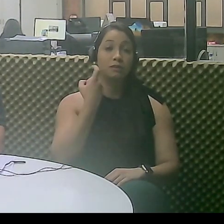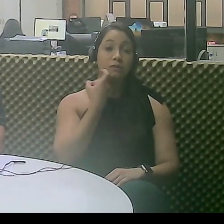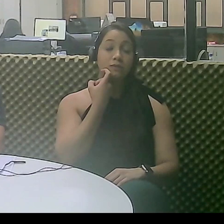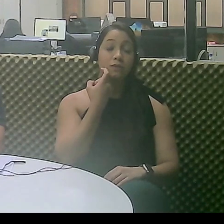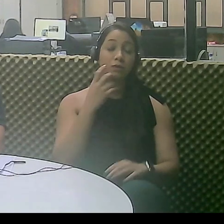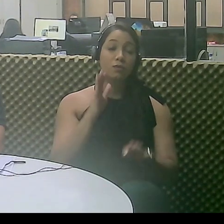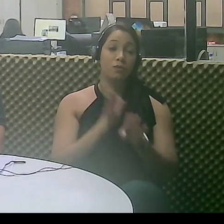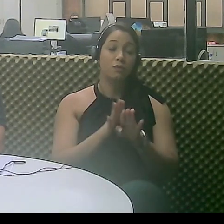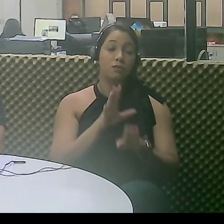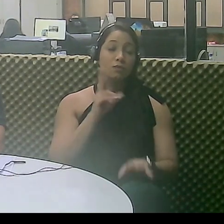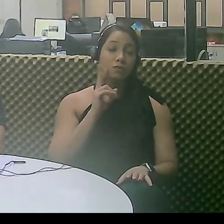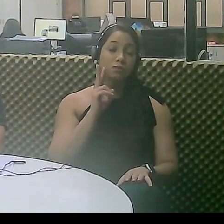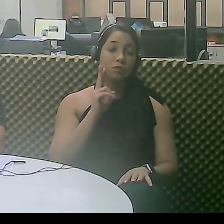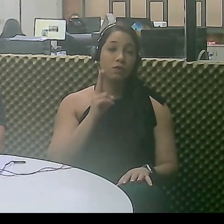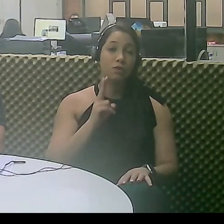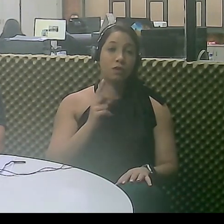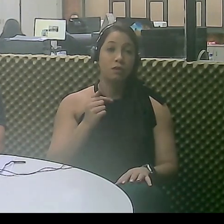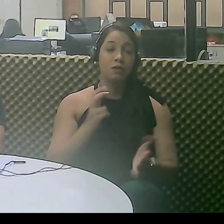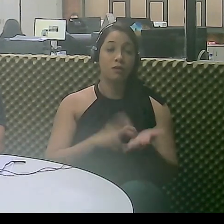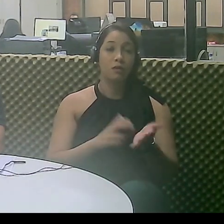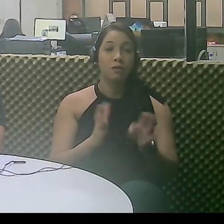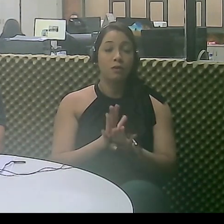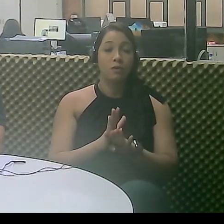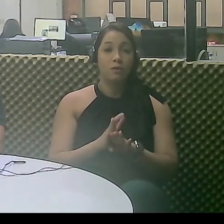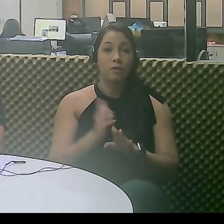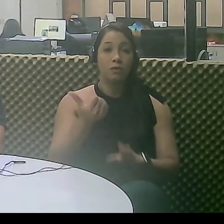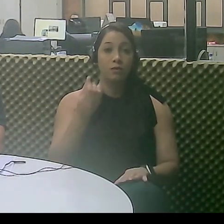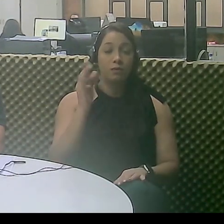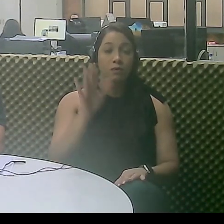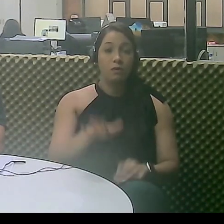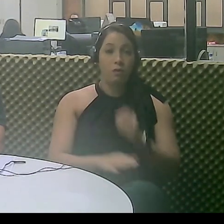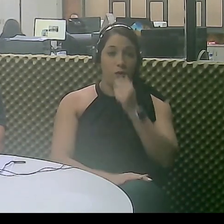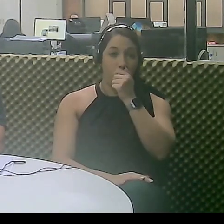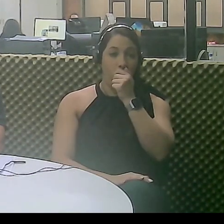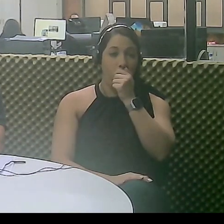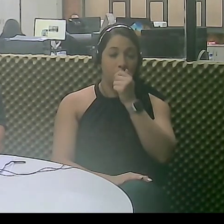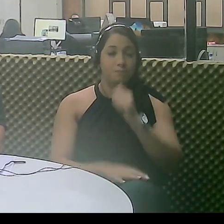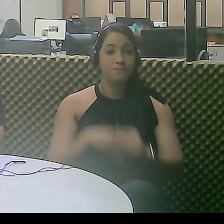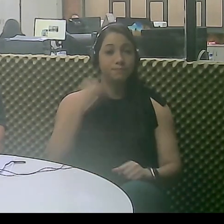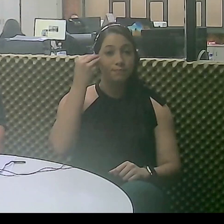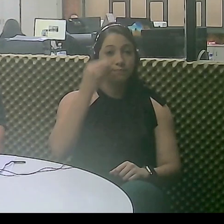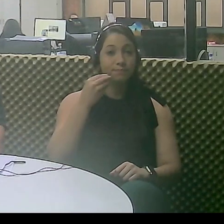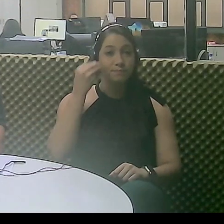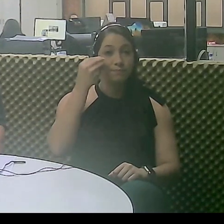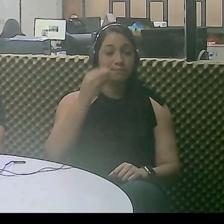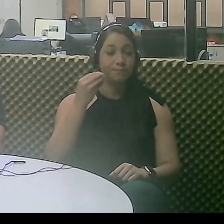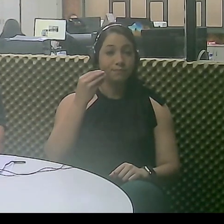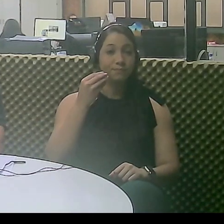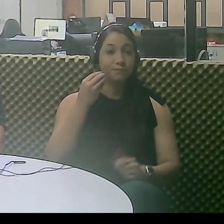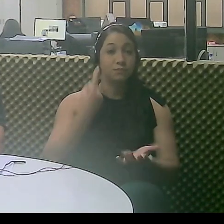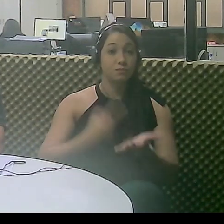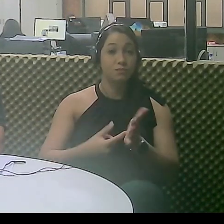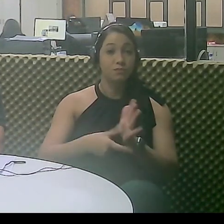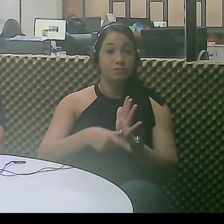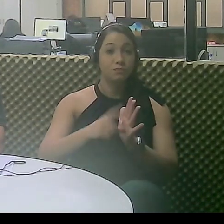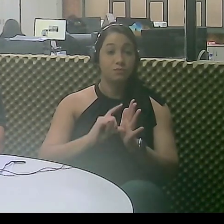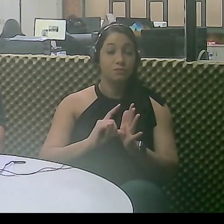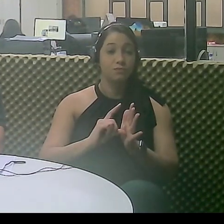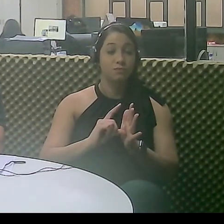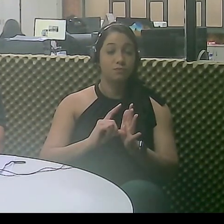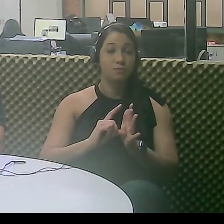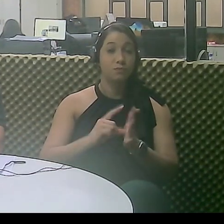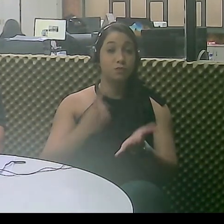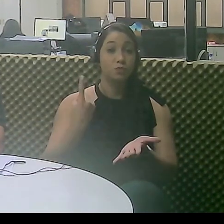a sexta-feira, das 7 da manhã às 4 da tarde. Os testes são feitos mediante agendamento.